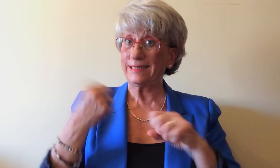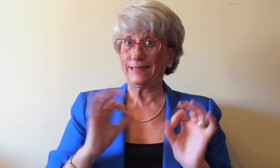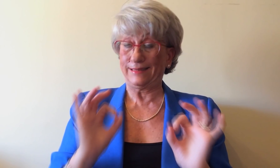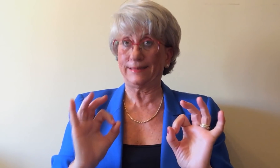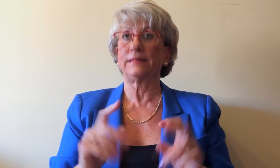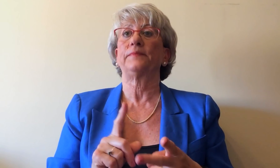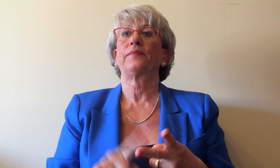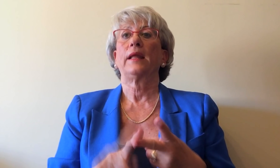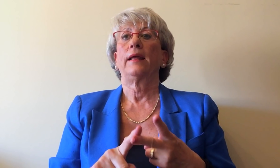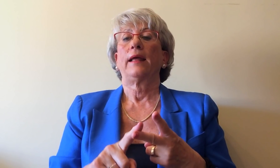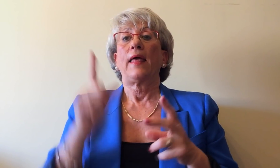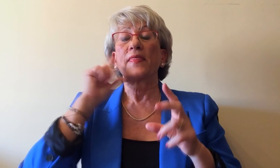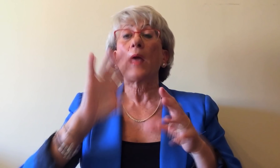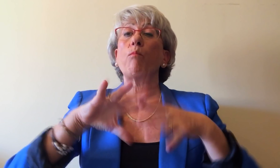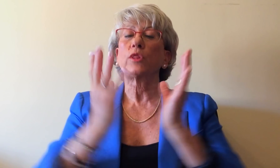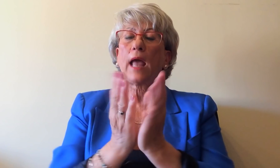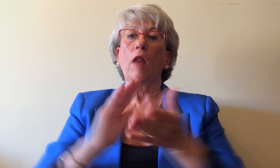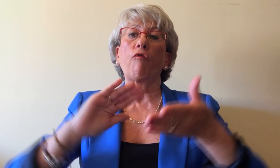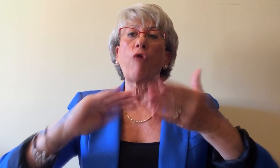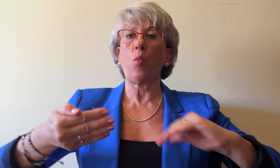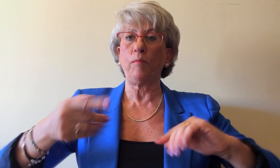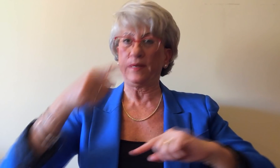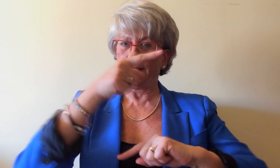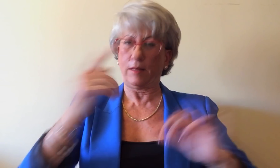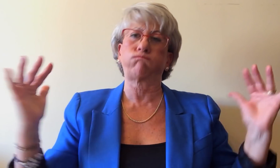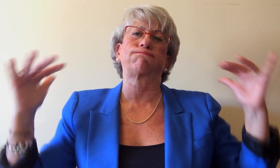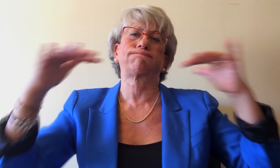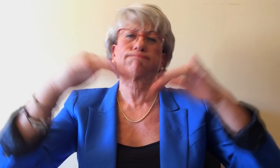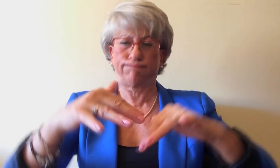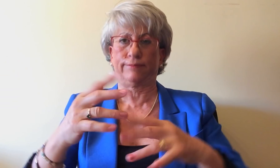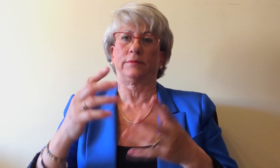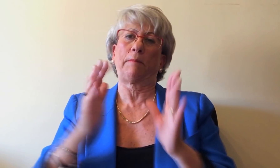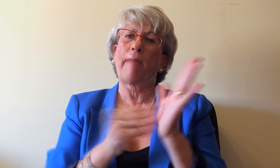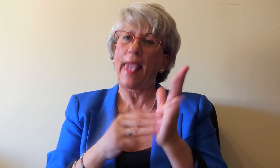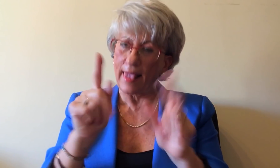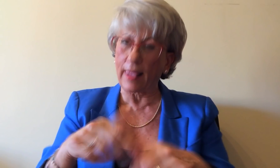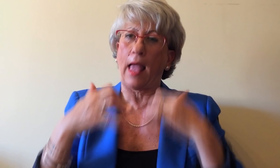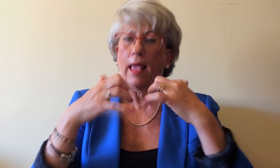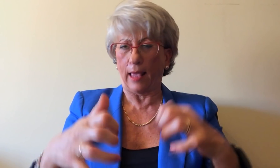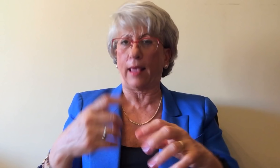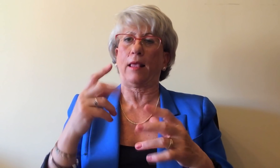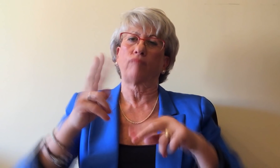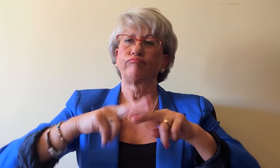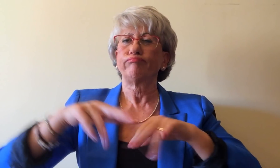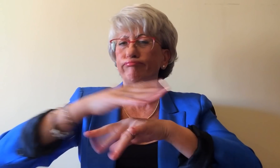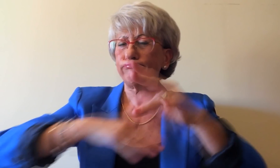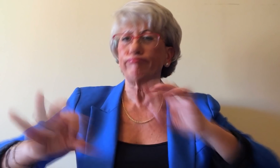durant aquests anys, vam aconseguir que el Dia Internacional de les Persones Sordes es celebrés a l'espai del fòrum,